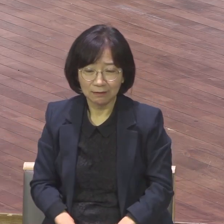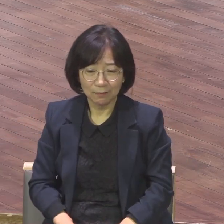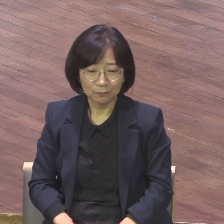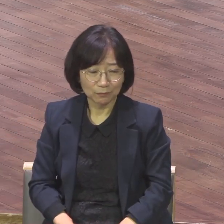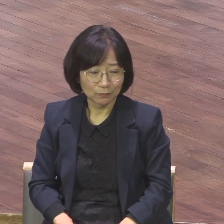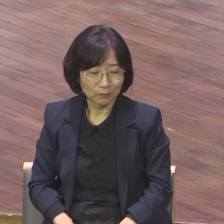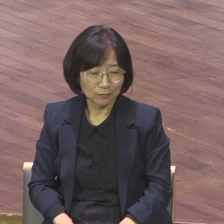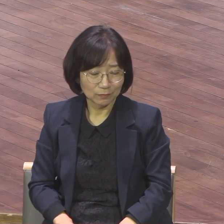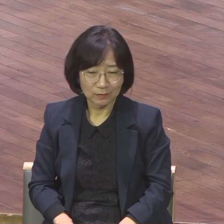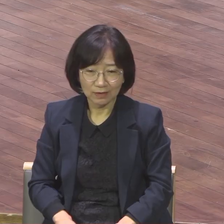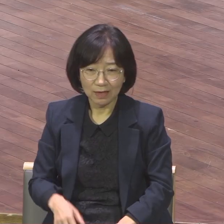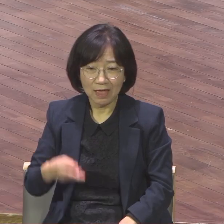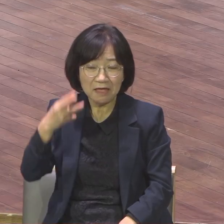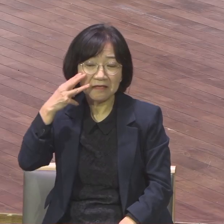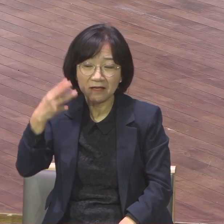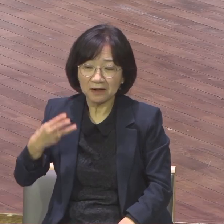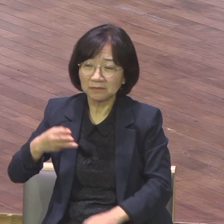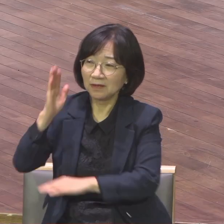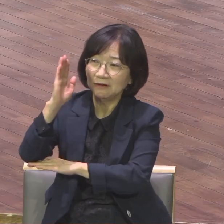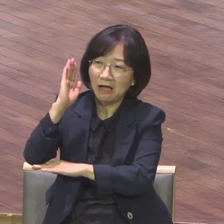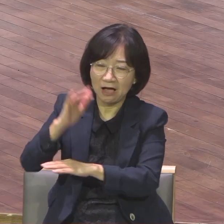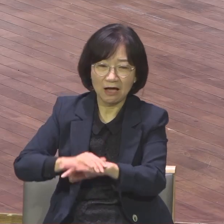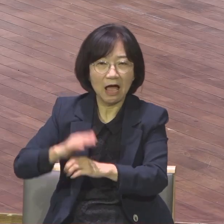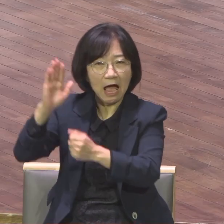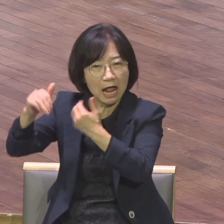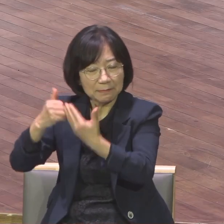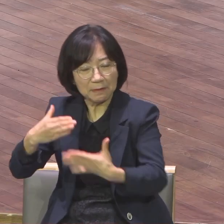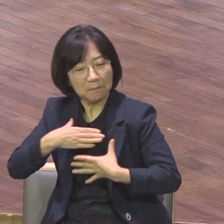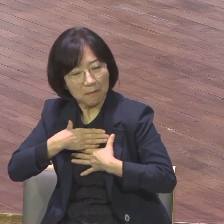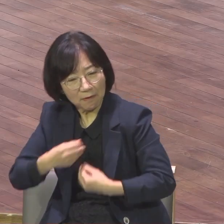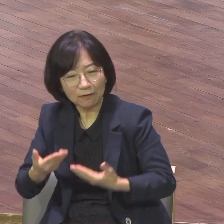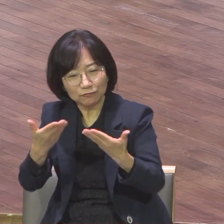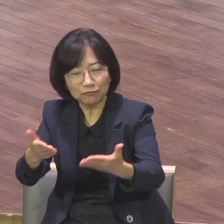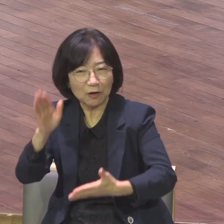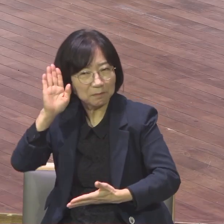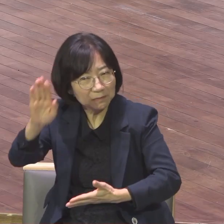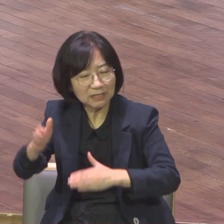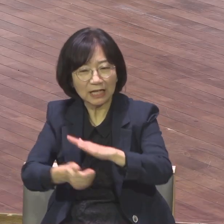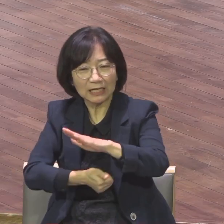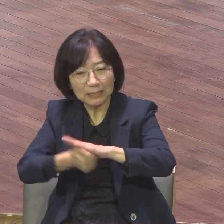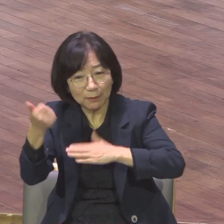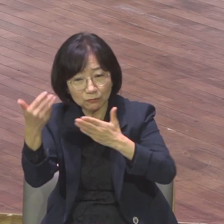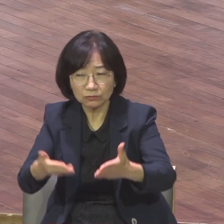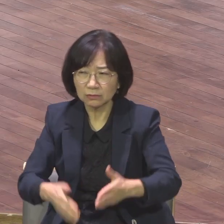말은 꼭 맞아 죽을 소리, 기분 나쁜 소리만 계속 하는 겁니다. 지금 고생하는데